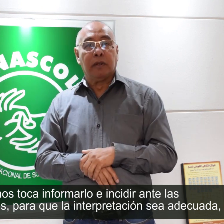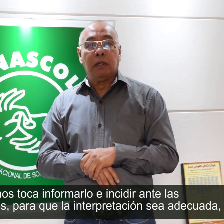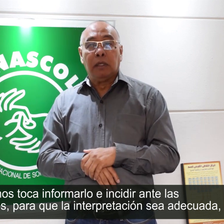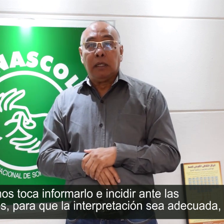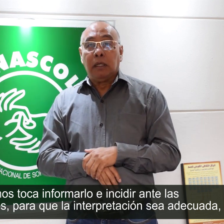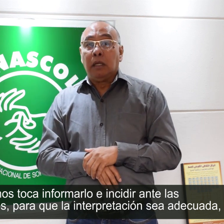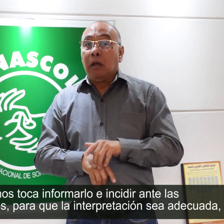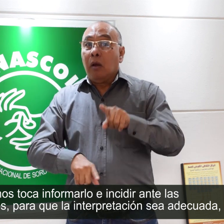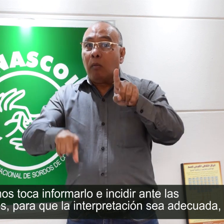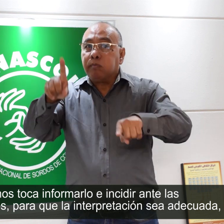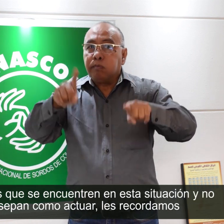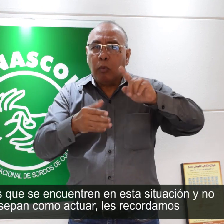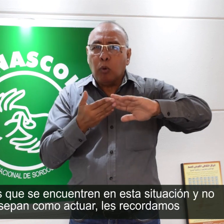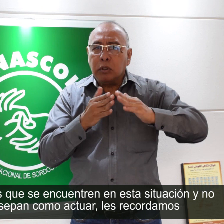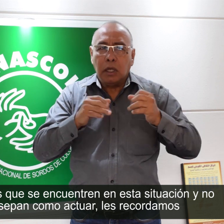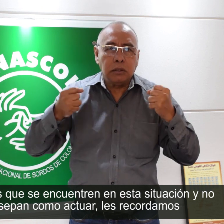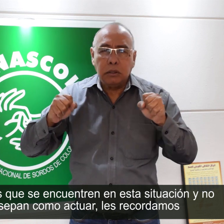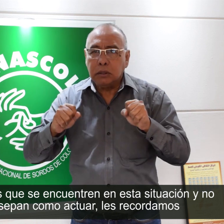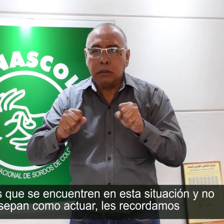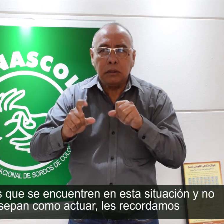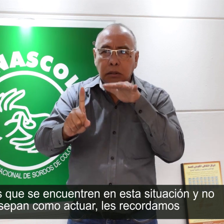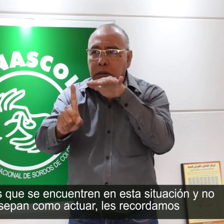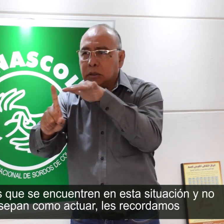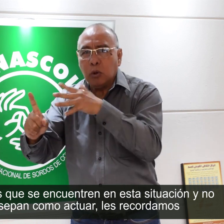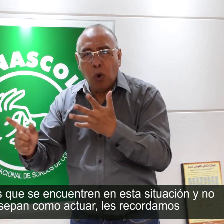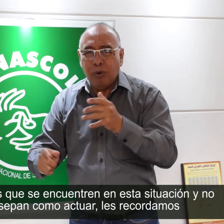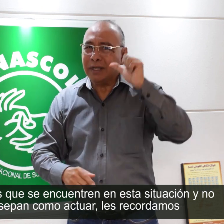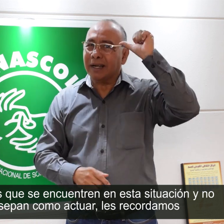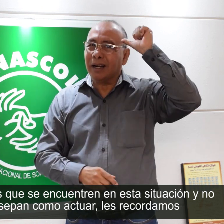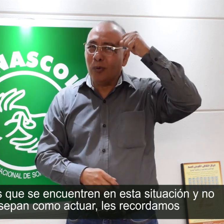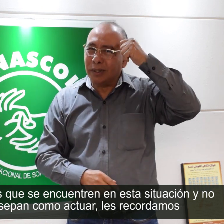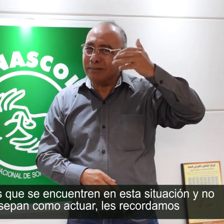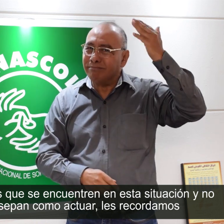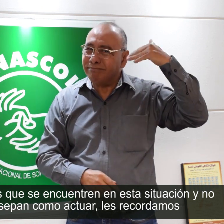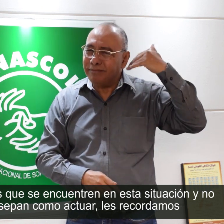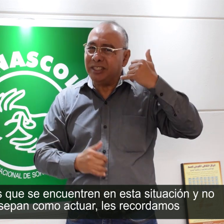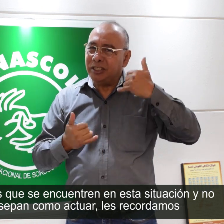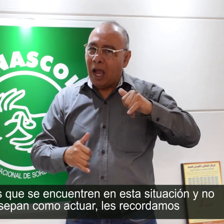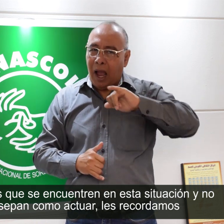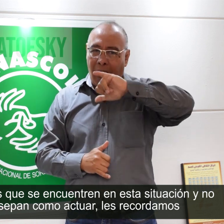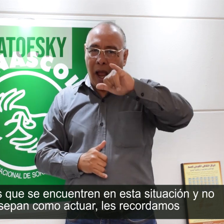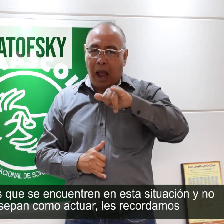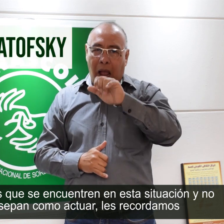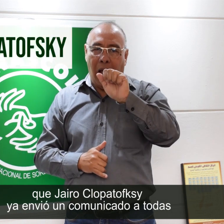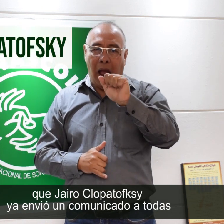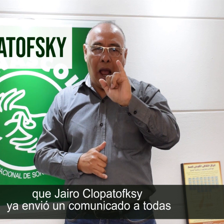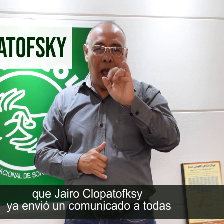sea adecuada. Para los que se encuentren en esta situación y no sepan cómo actuar, les recordamos que